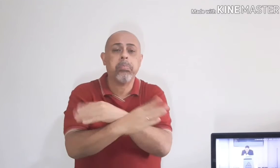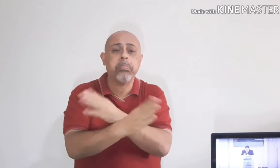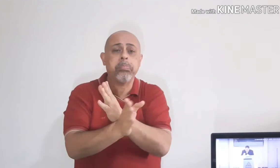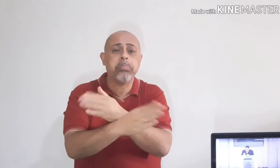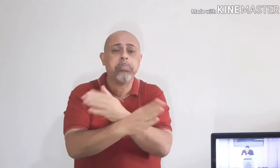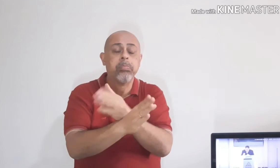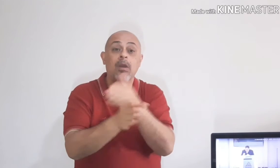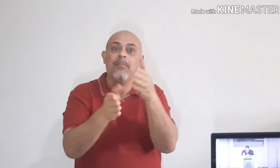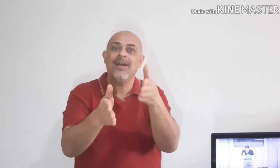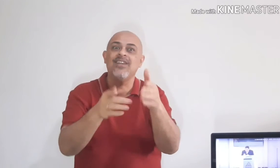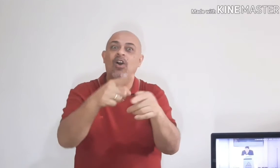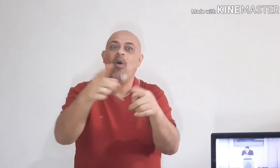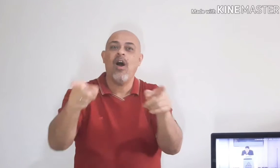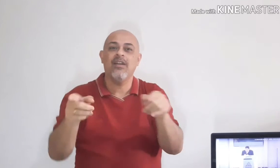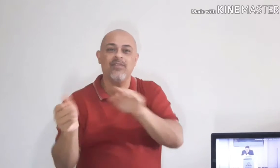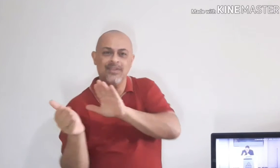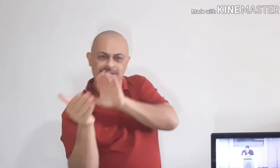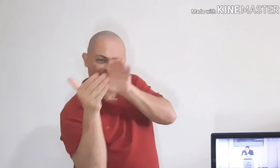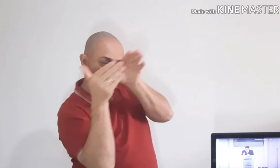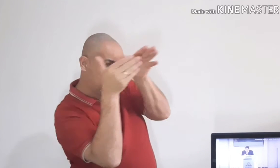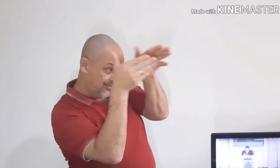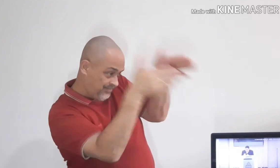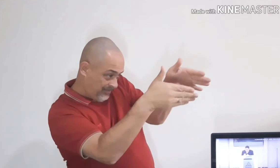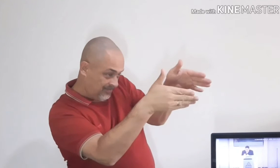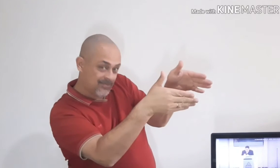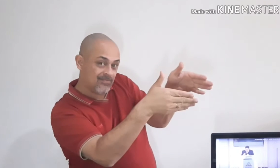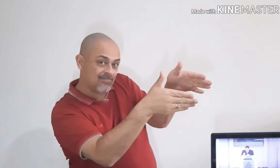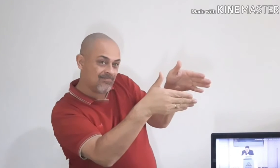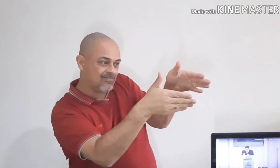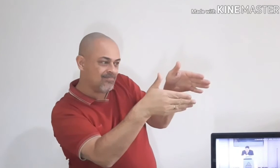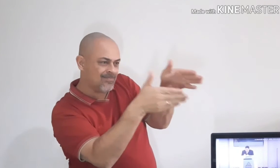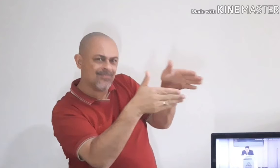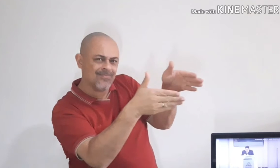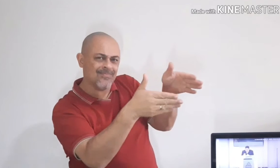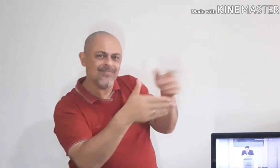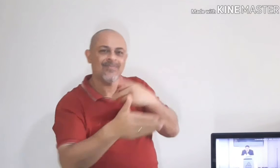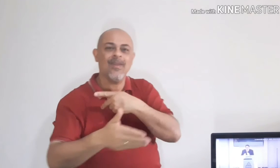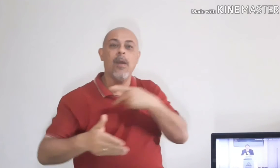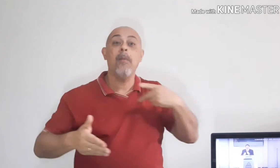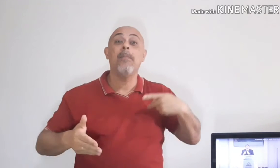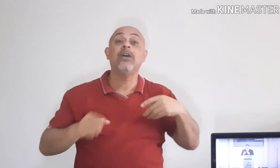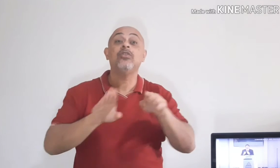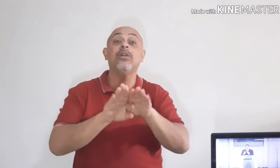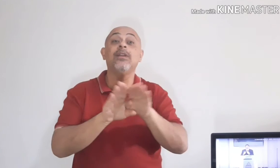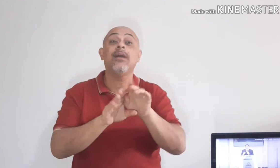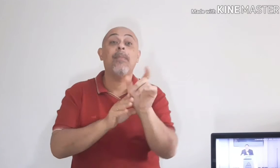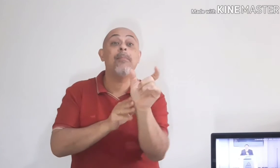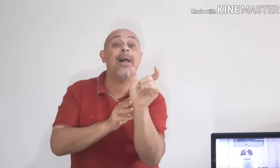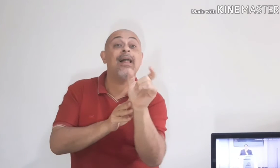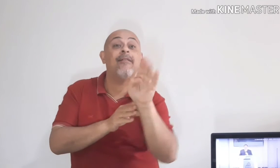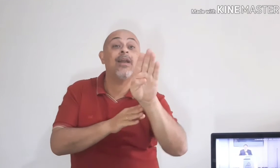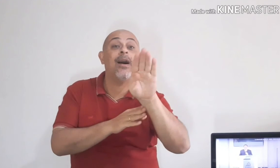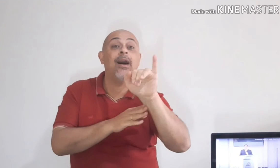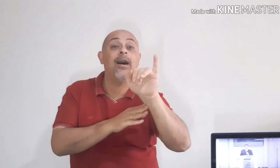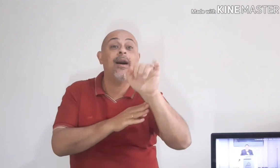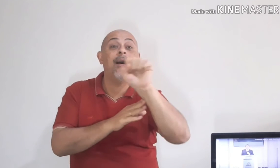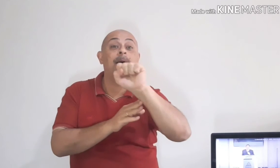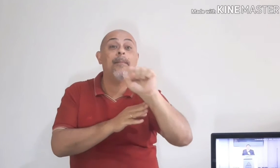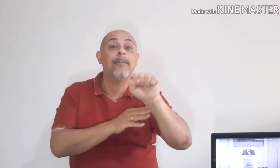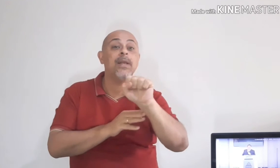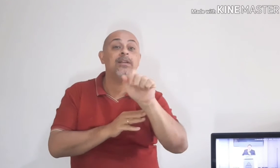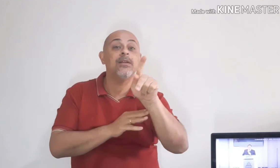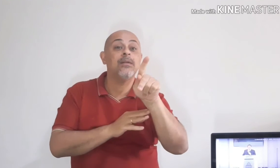convertestes ao pastor e bispo da vossa alma. Aleluia.